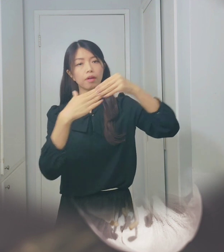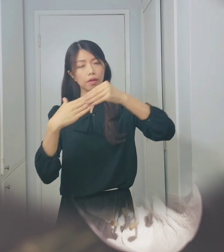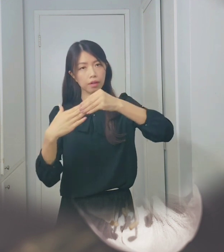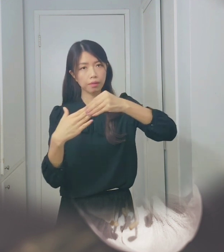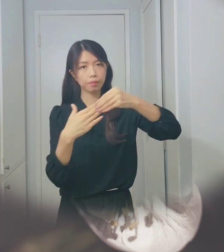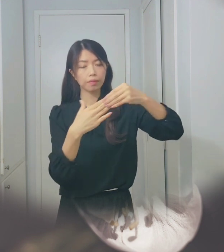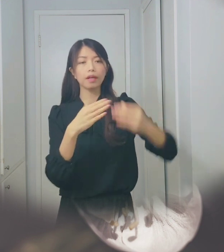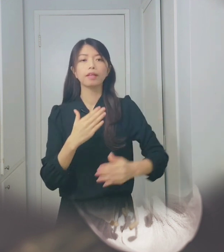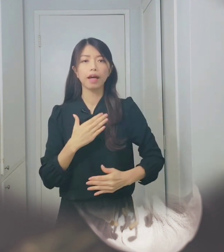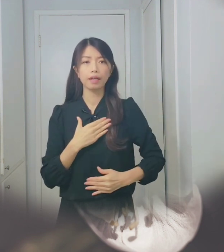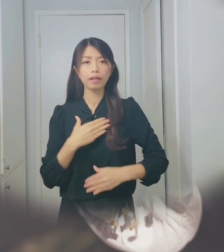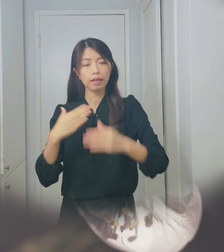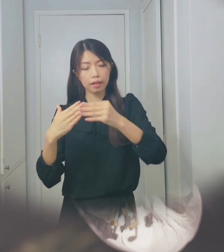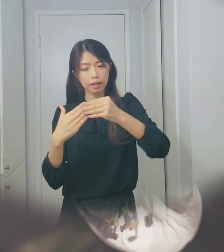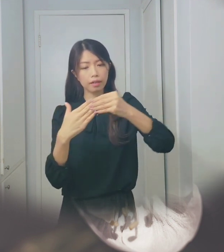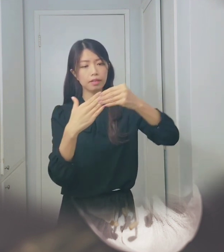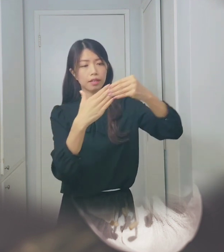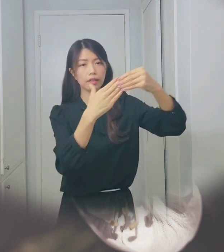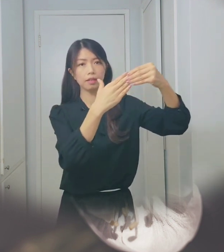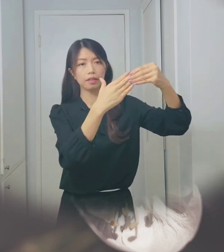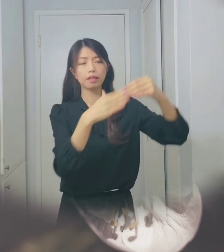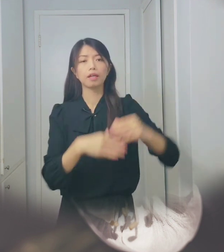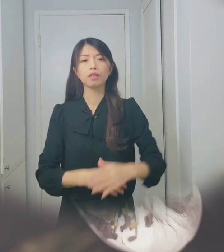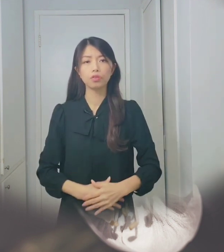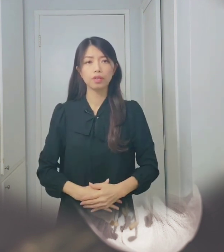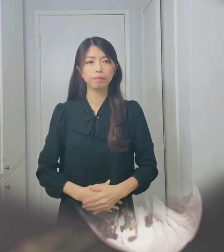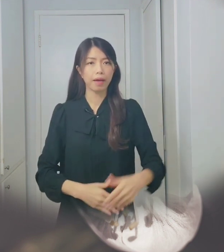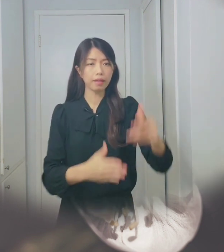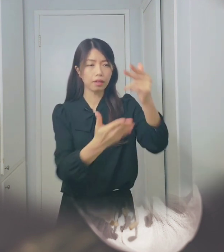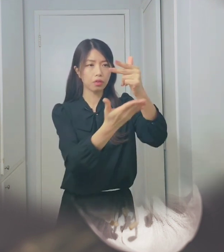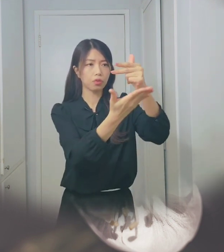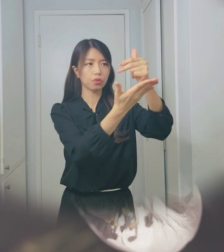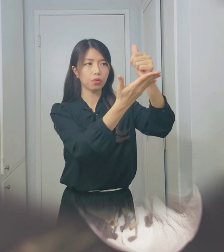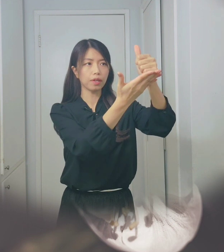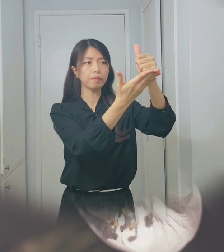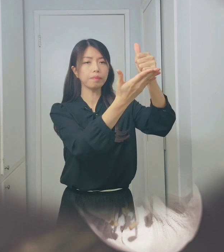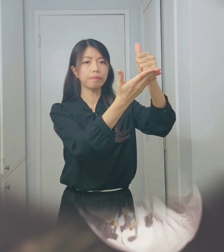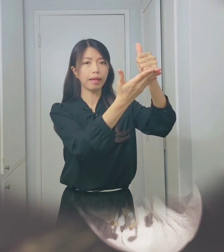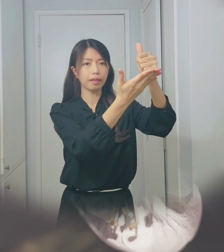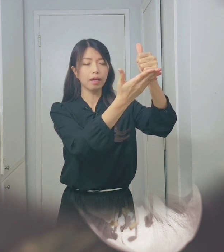거예요. 나를 이끄시는 주님만,